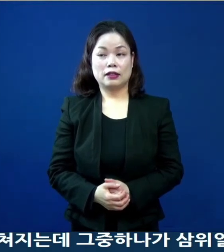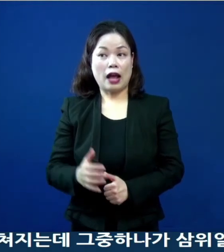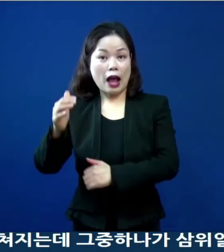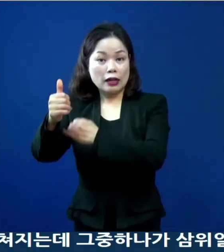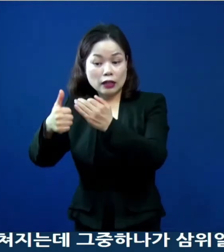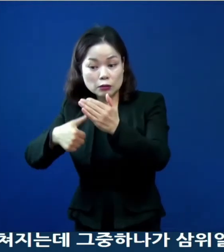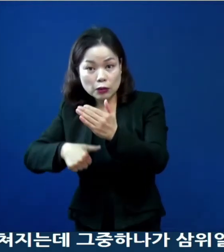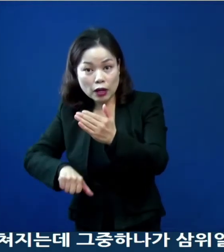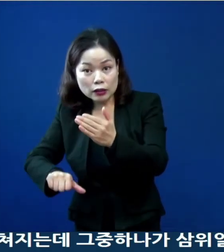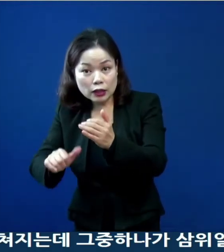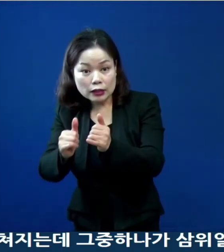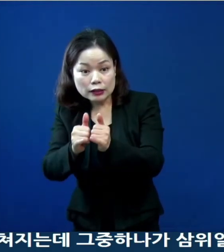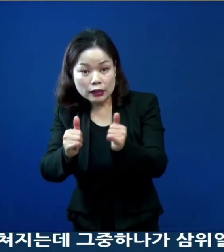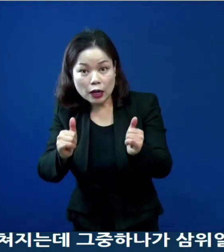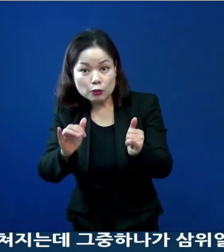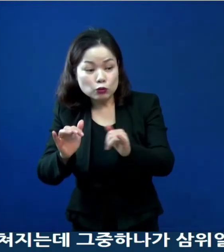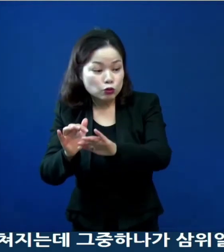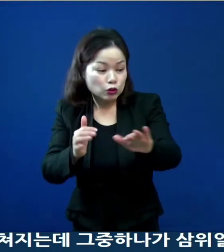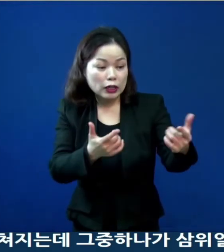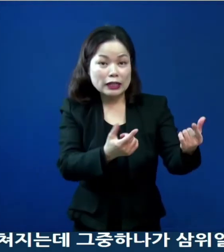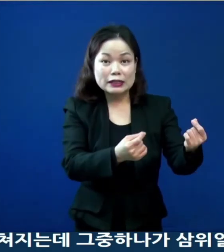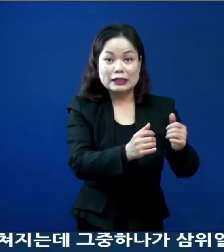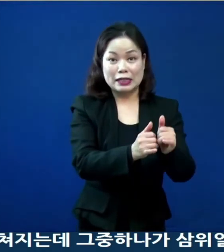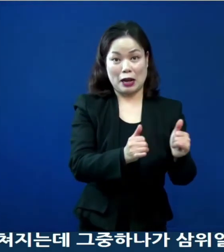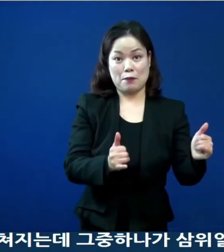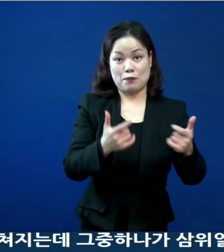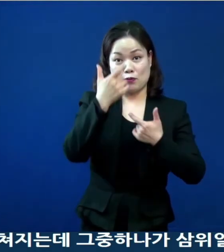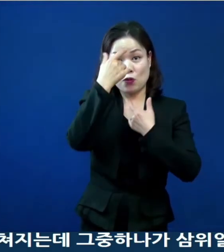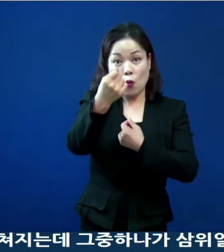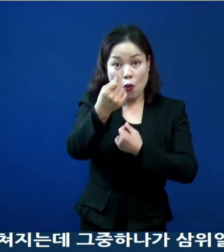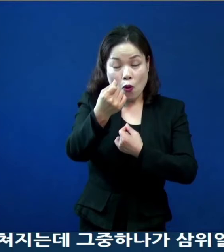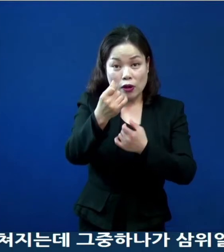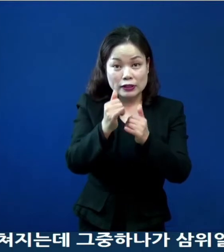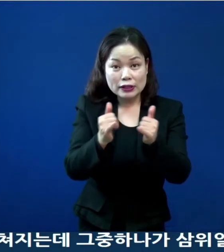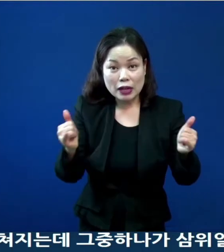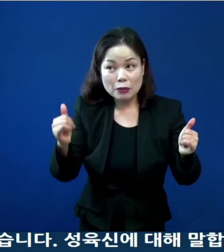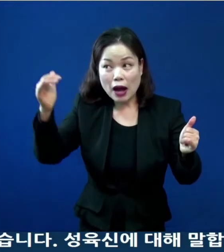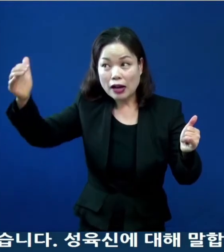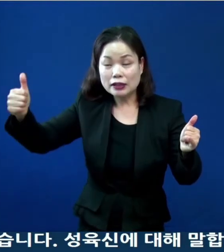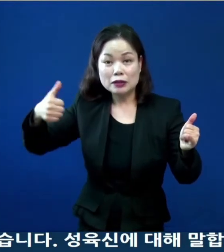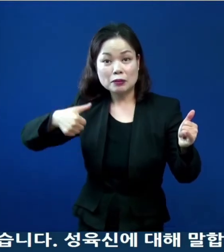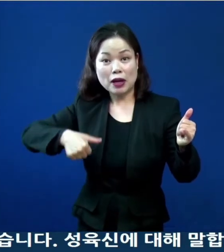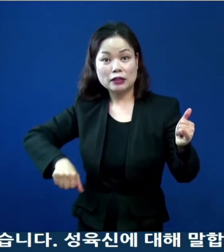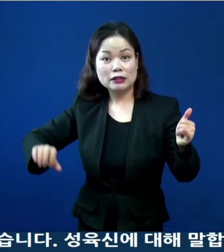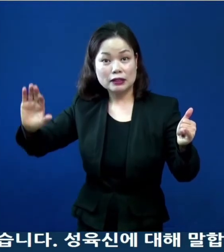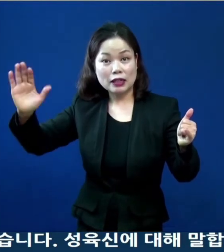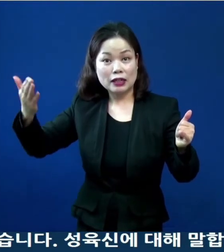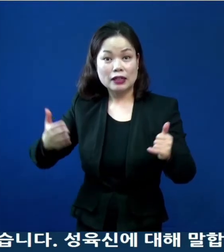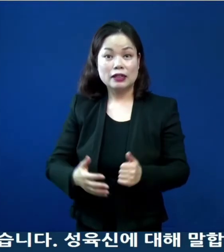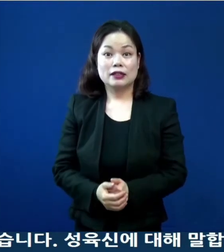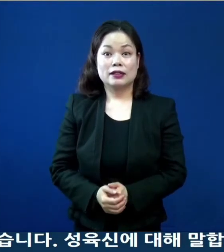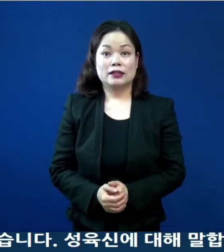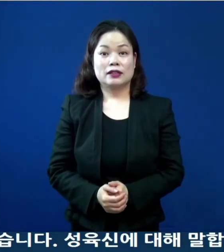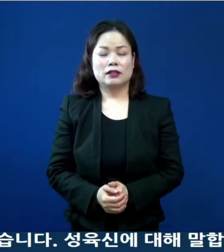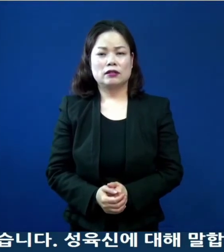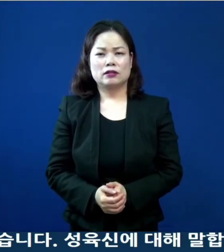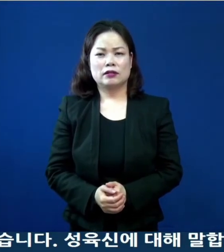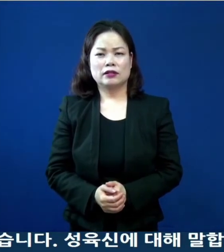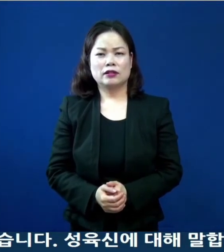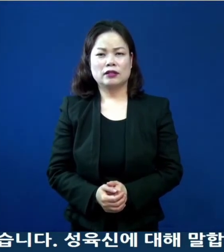하나님의 아들이 사람이 되심으로 우리 같은 사람의 아들들이 하나님의 아들이 되게 하다.